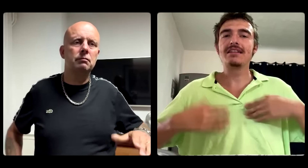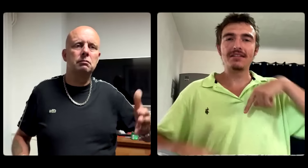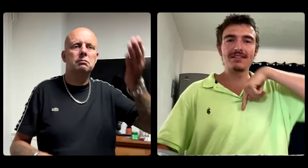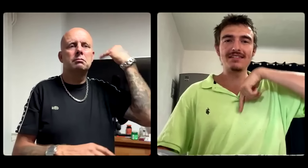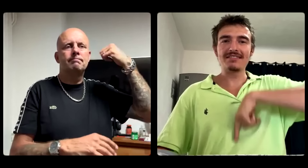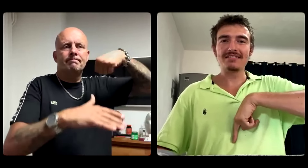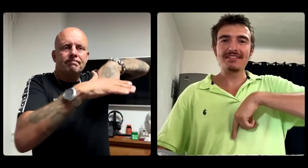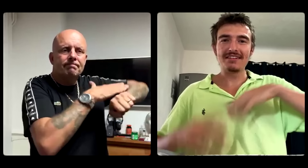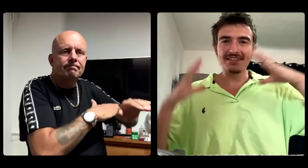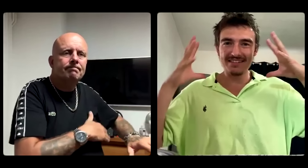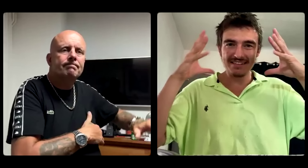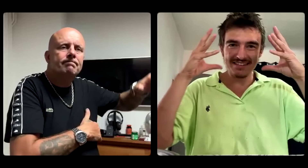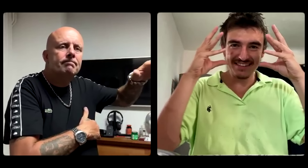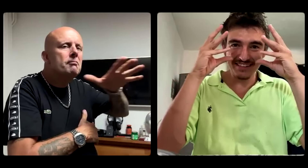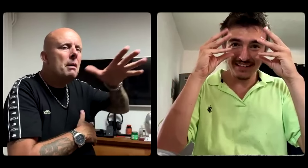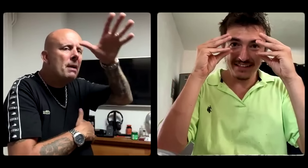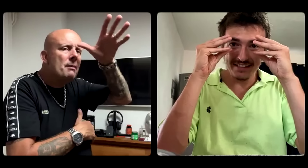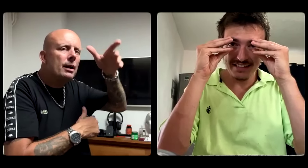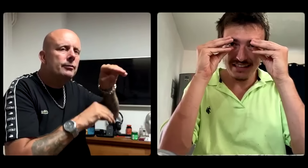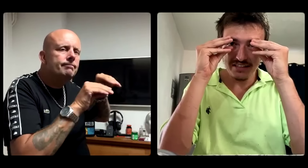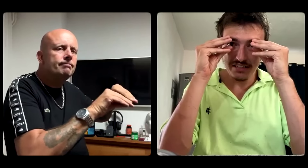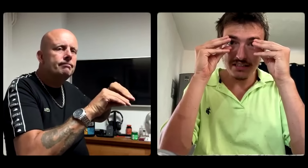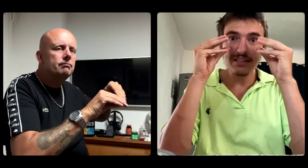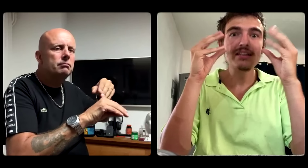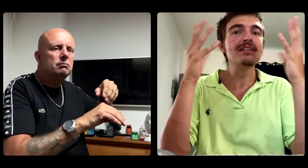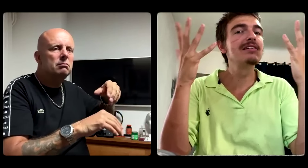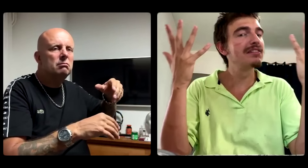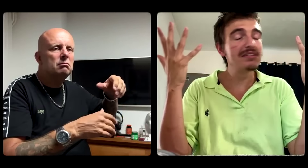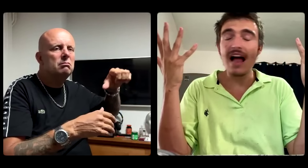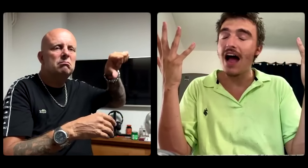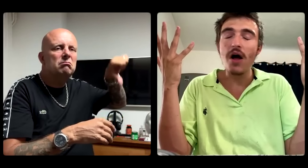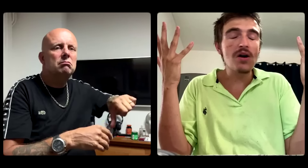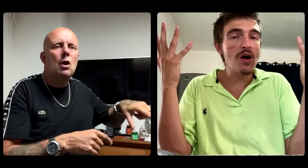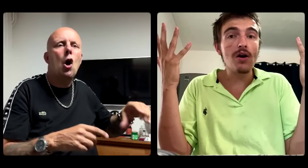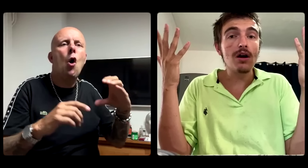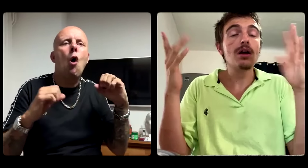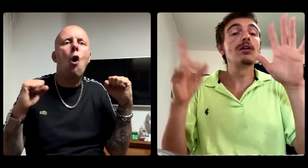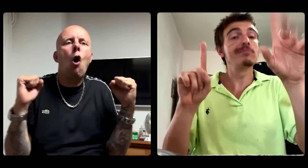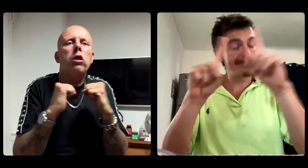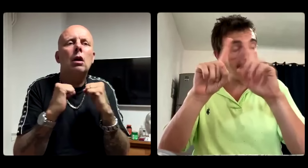Toch? Je moet je ook gewoon ergens aanwerken. Al is het gewoon een vingertje op je schouder.